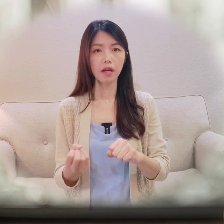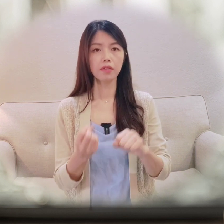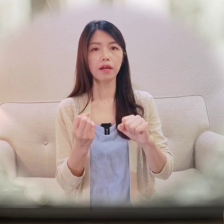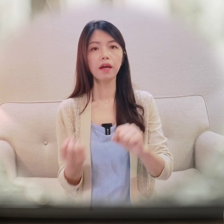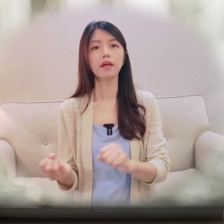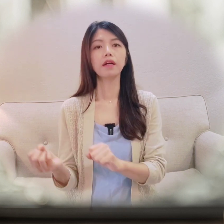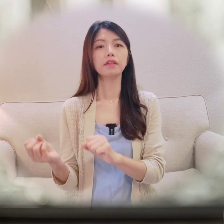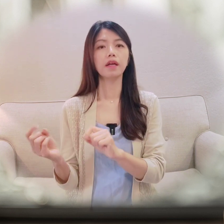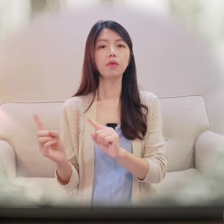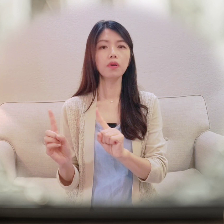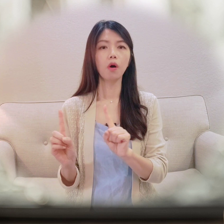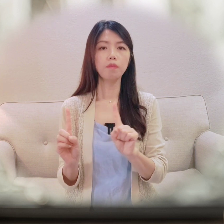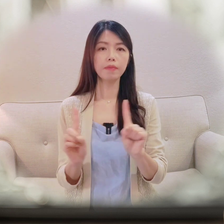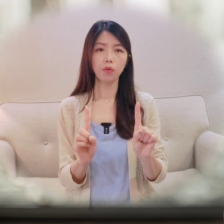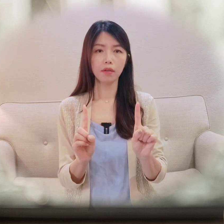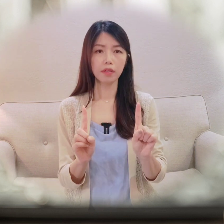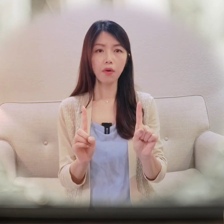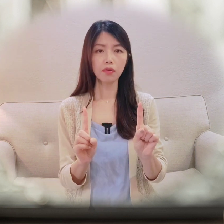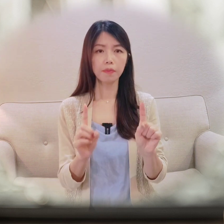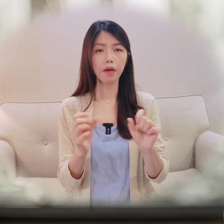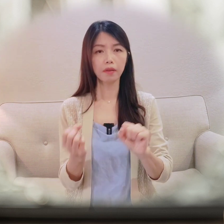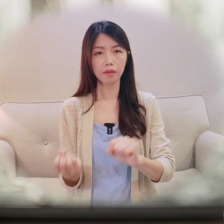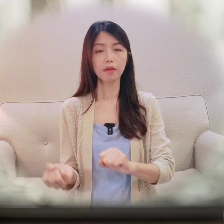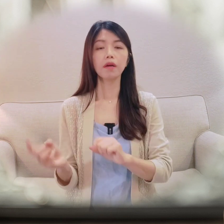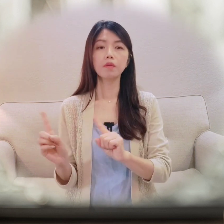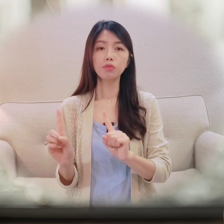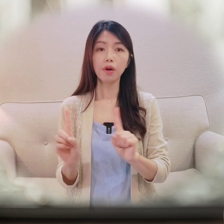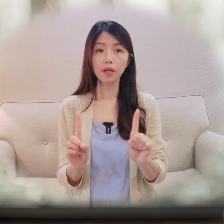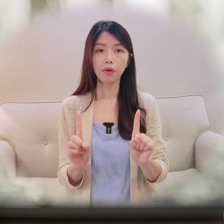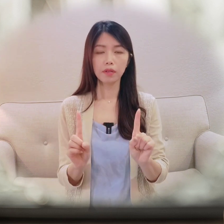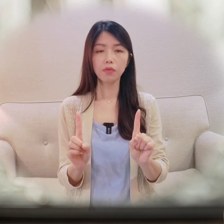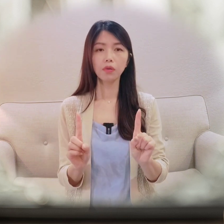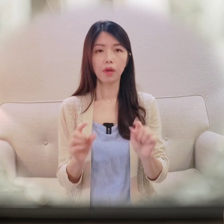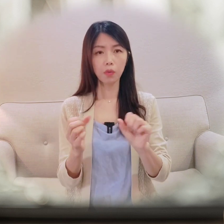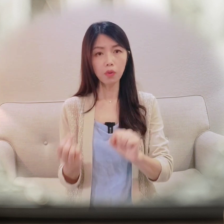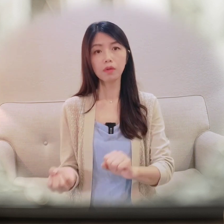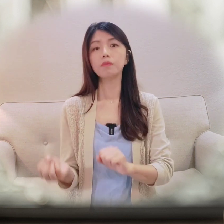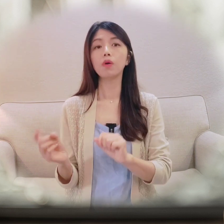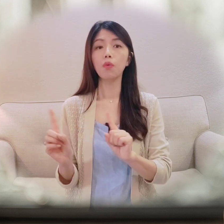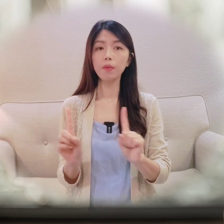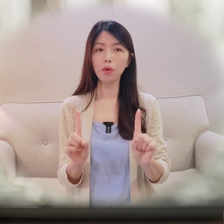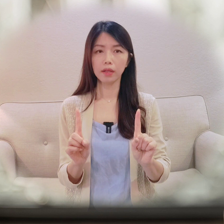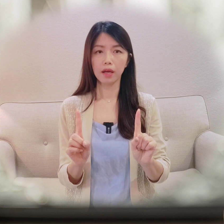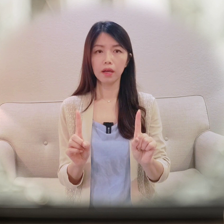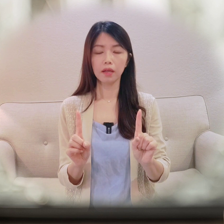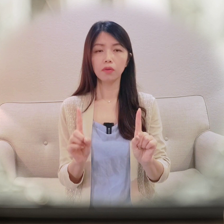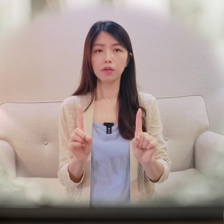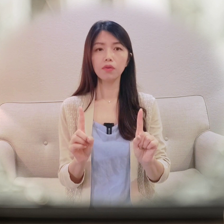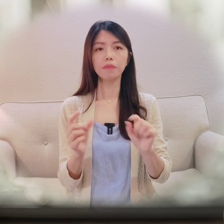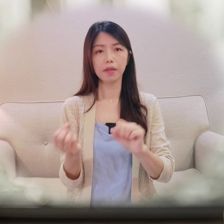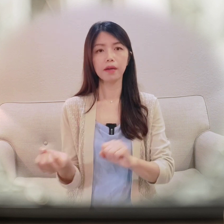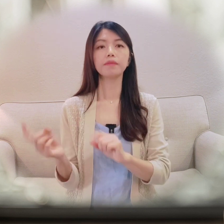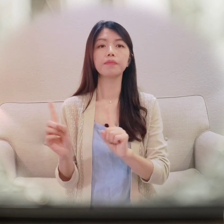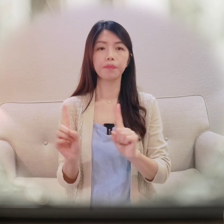상태에서 시작하셨다가 그대로 검지만 올려서 세워주시면 부활이라고 한 뜻의 수어도 되고 뭔가 회복하다, 이런